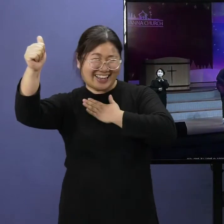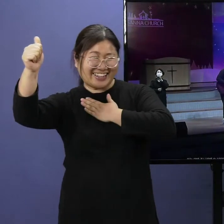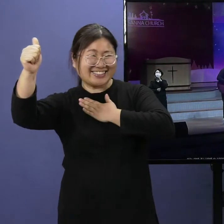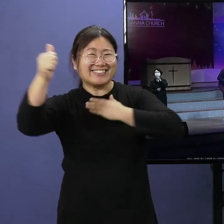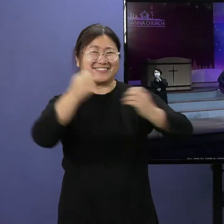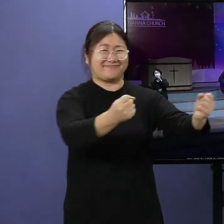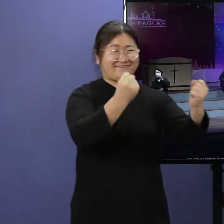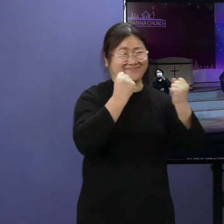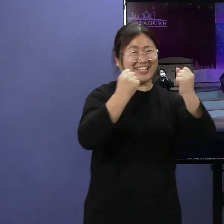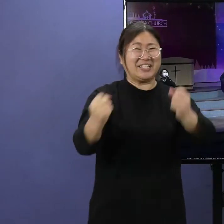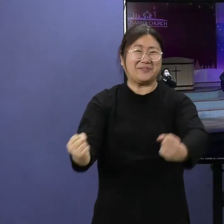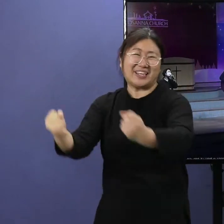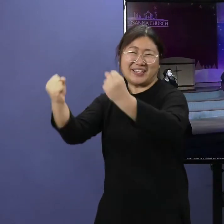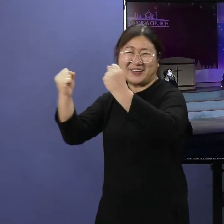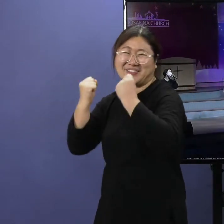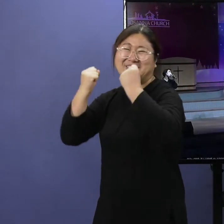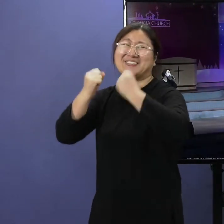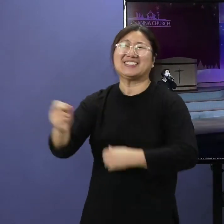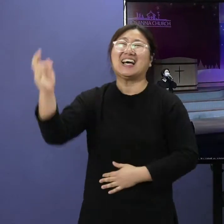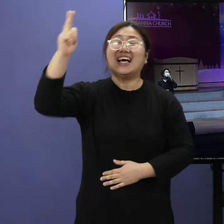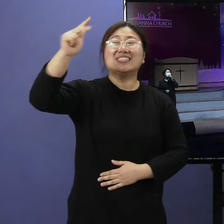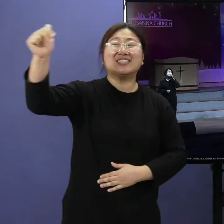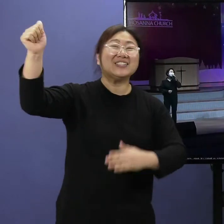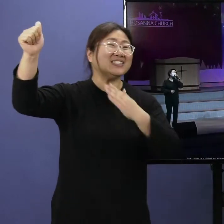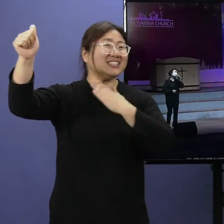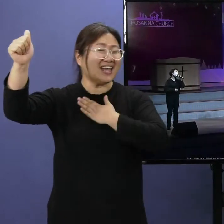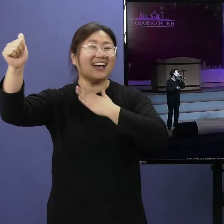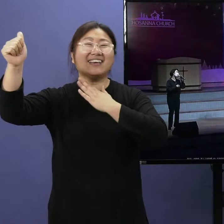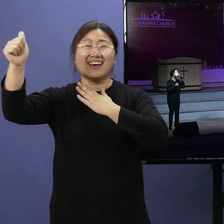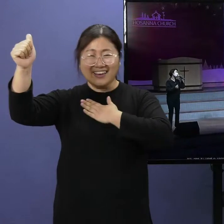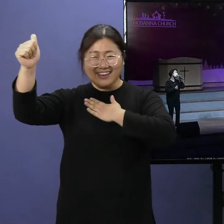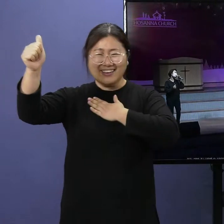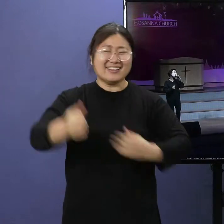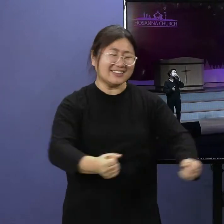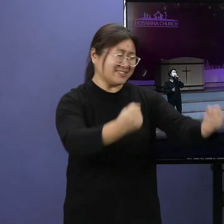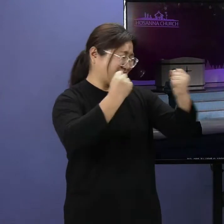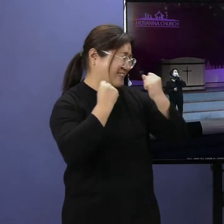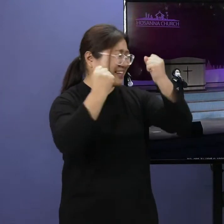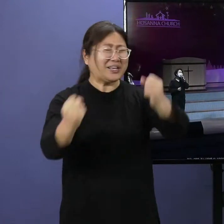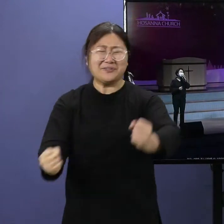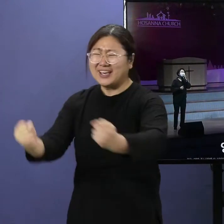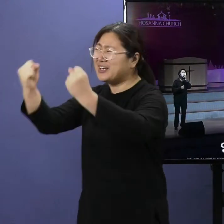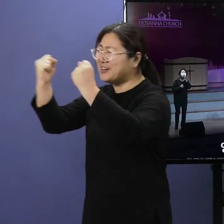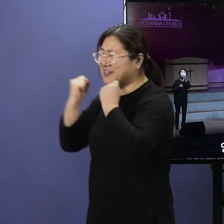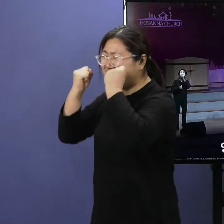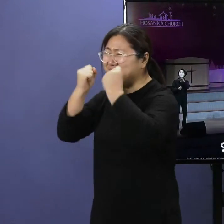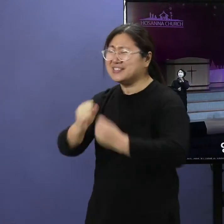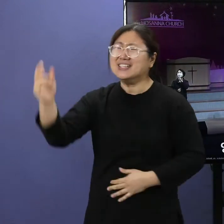힘이여, 주는 나의 힘이여,